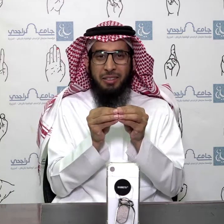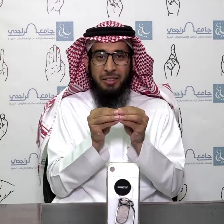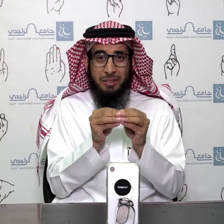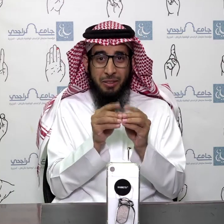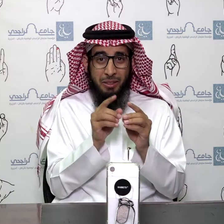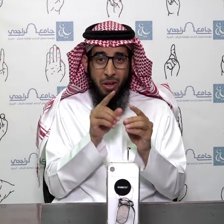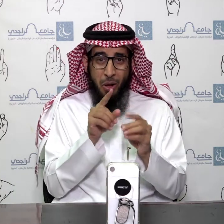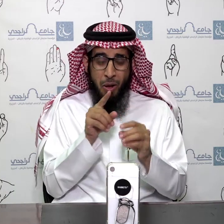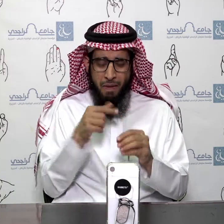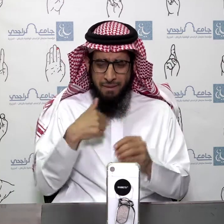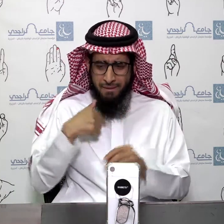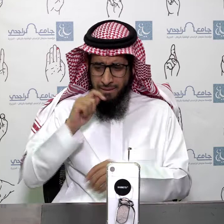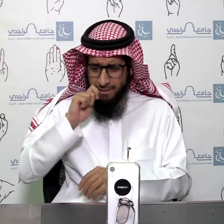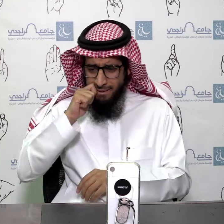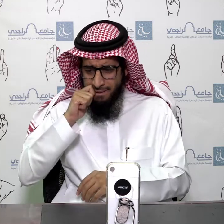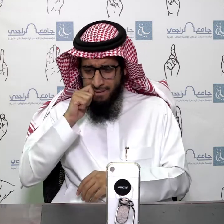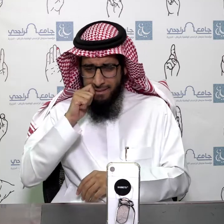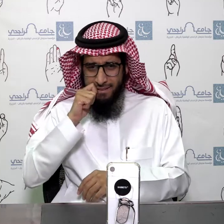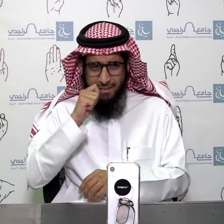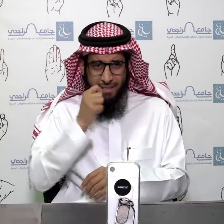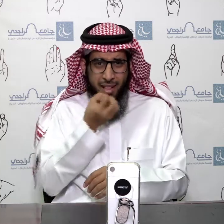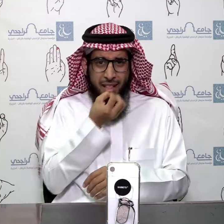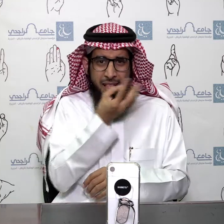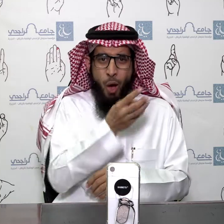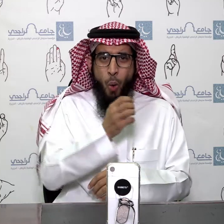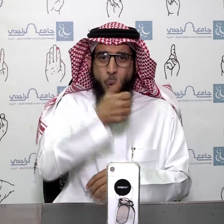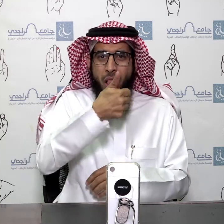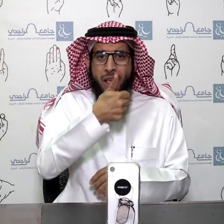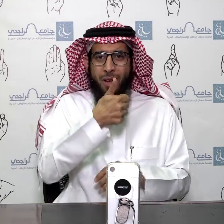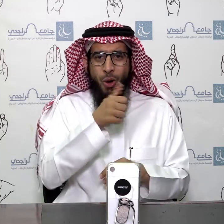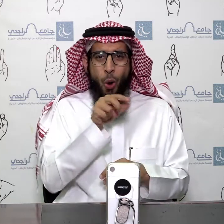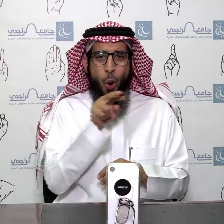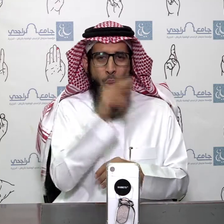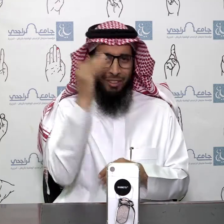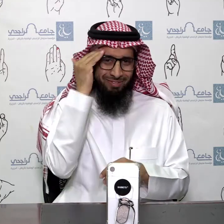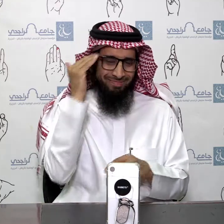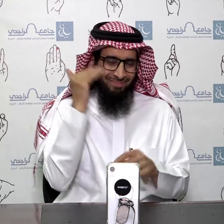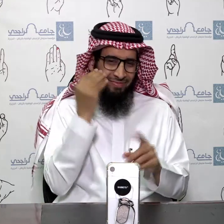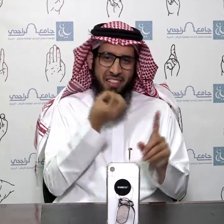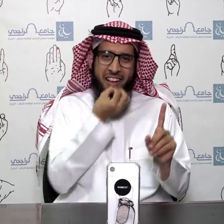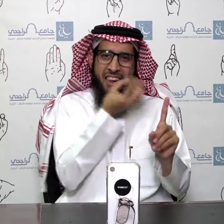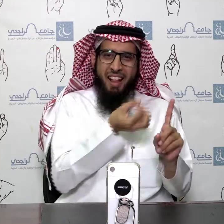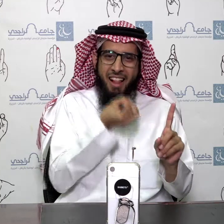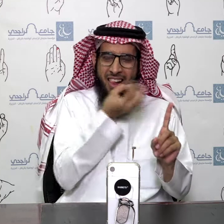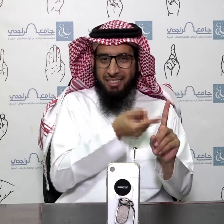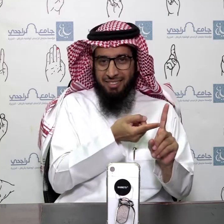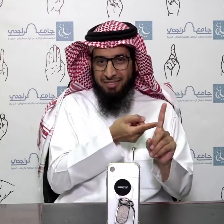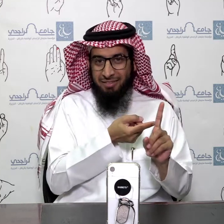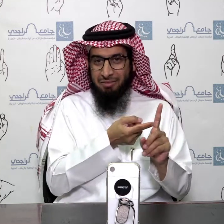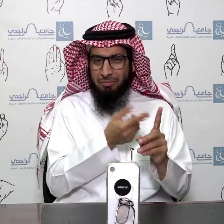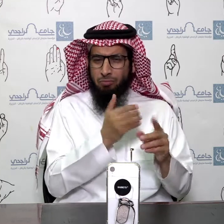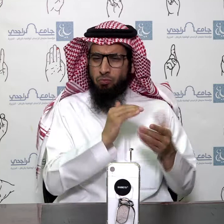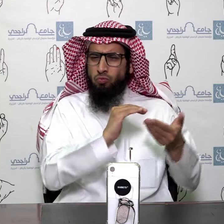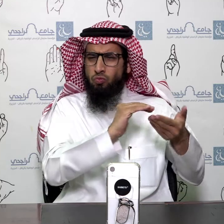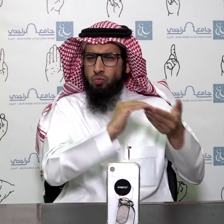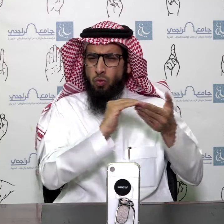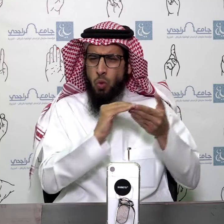محل ثقة لا تستدع التحفظ، وسند مضمون تجده معك في أحلك الظروف